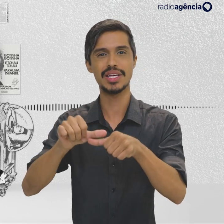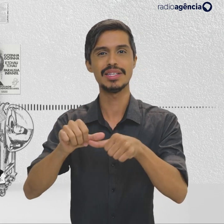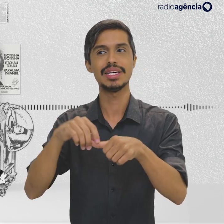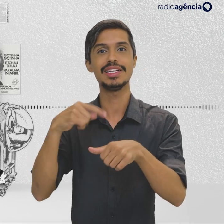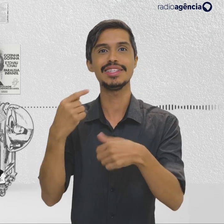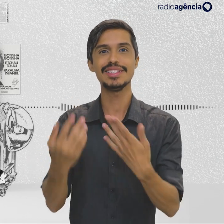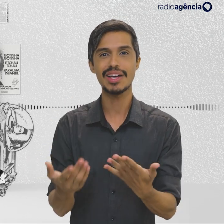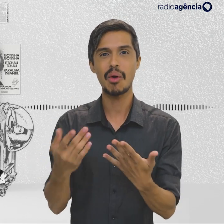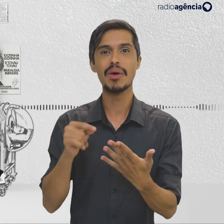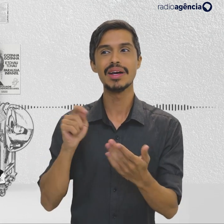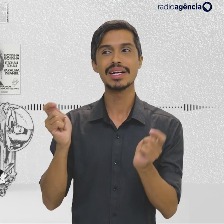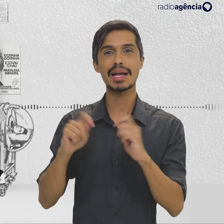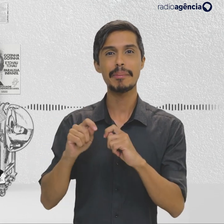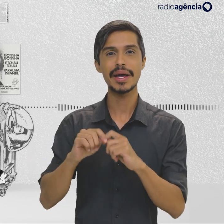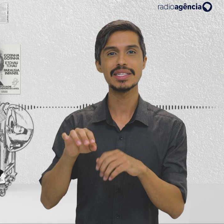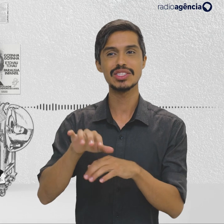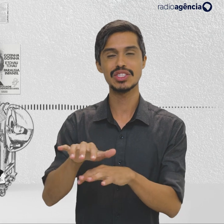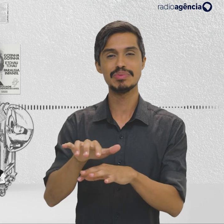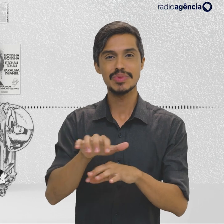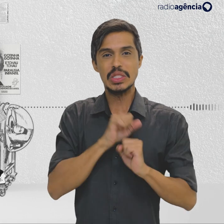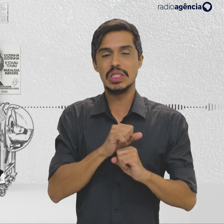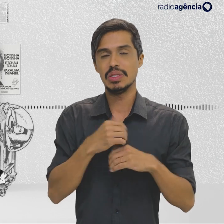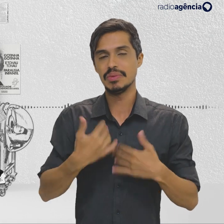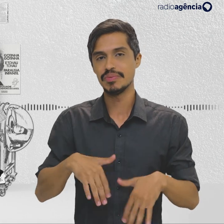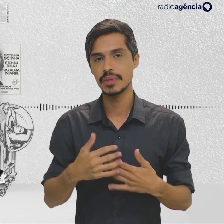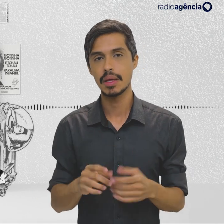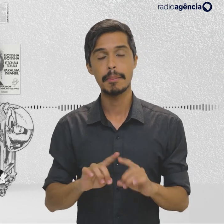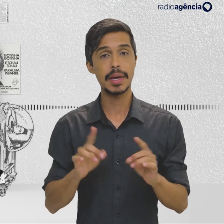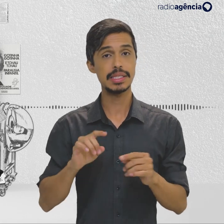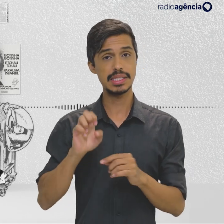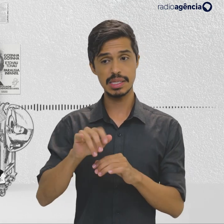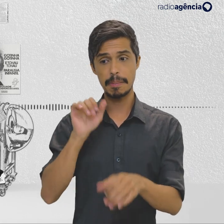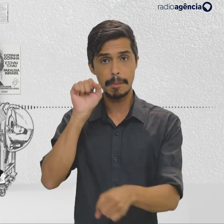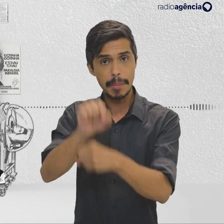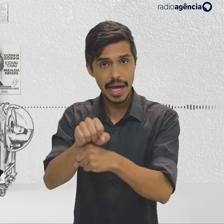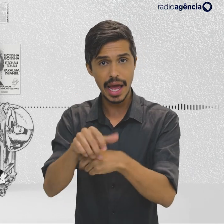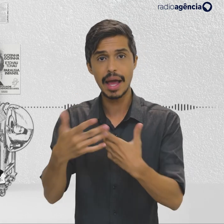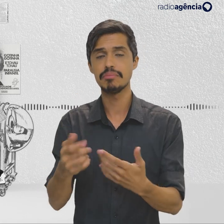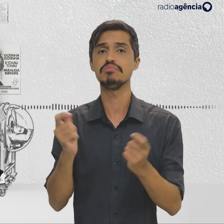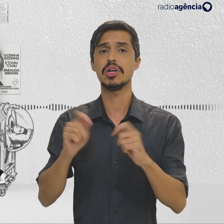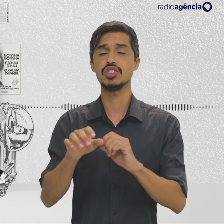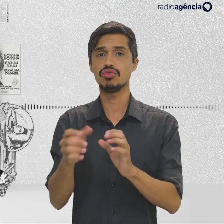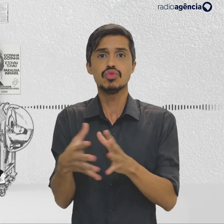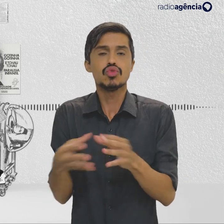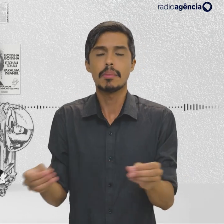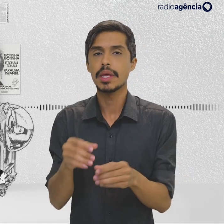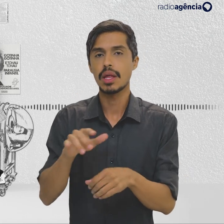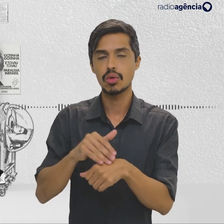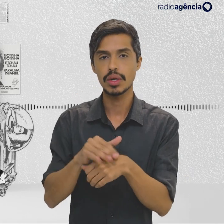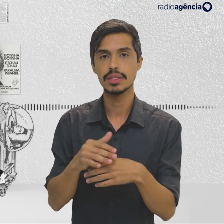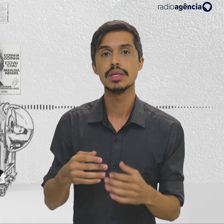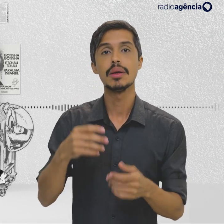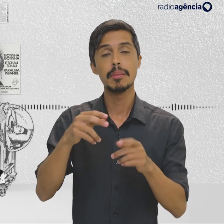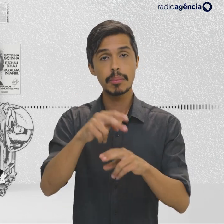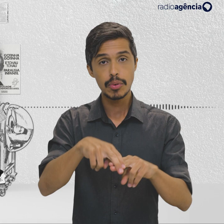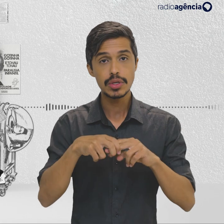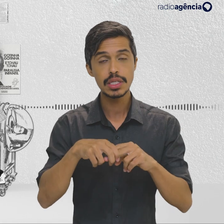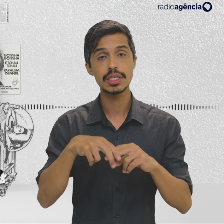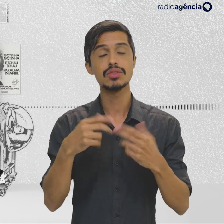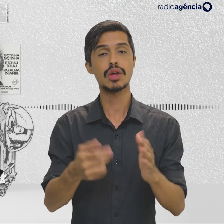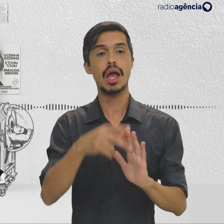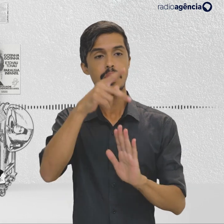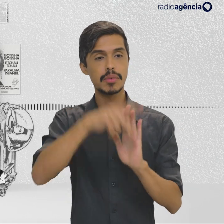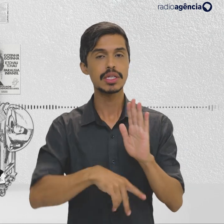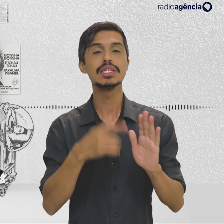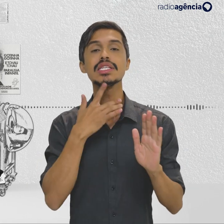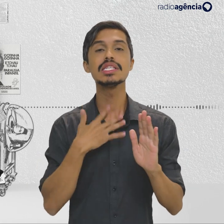quem sabe a doença pode ser até erradicada por isso a meta de quase todas as vacinas do programa nacional de imunizações é